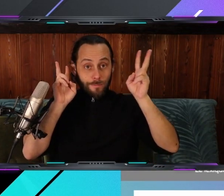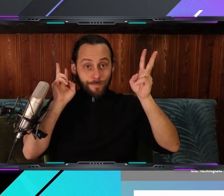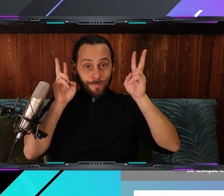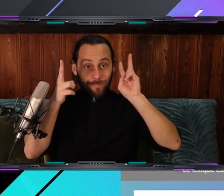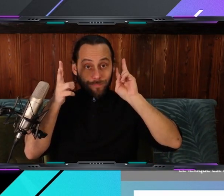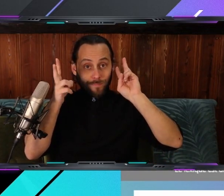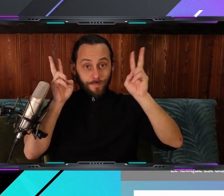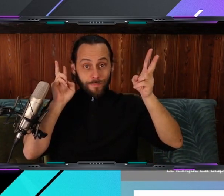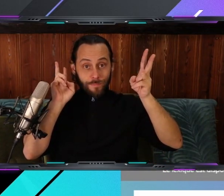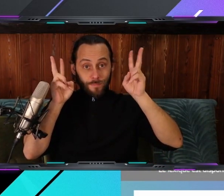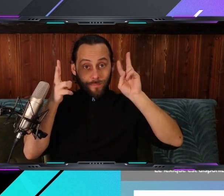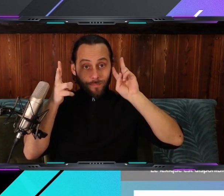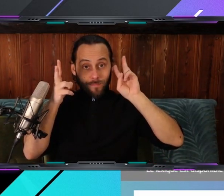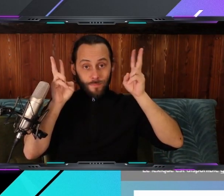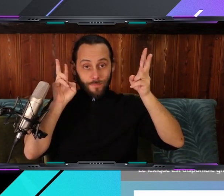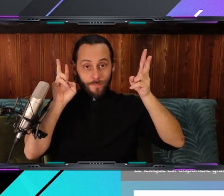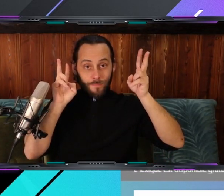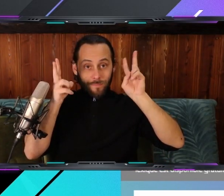l'hôpital.